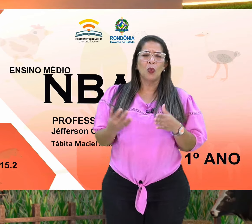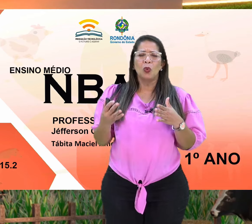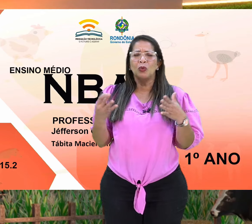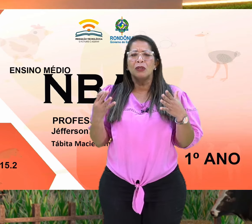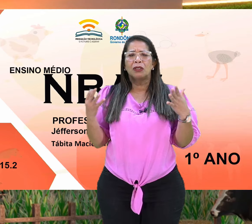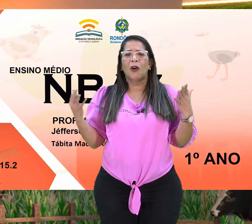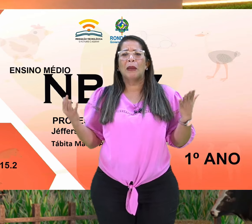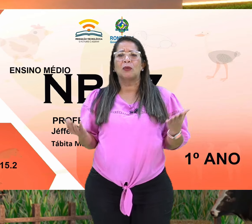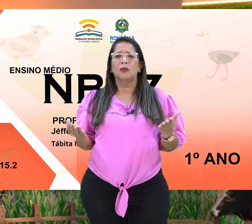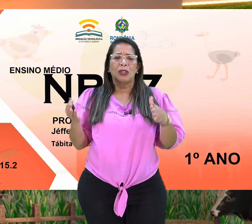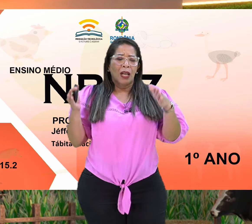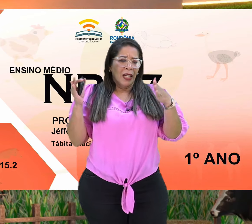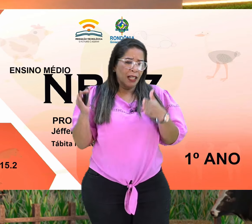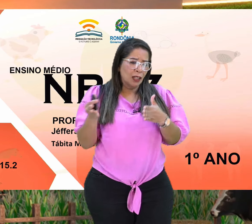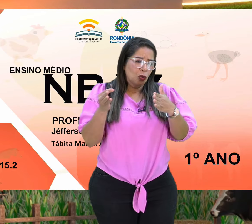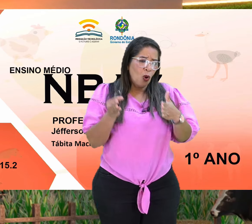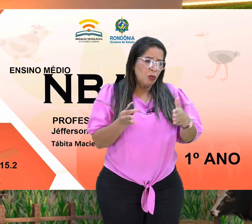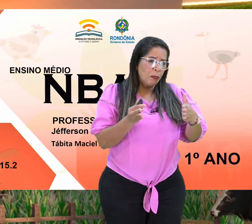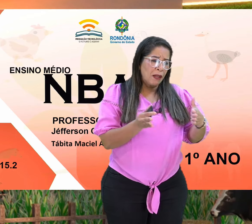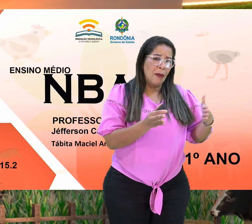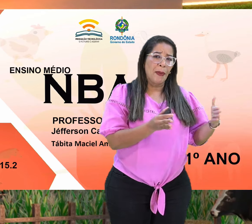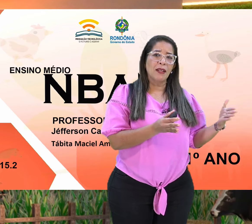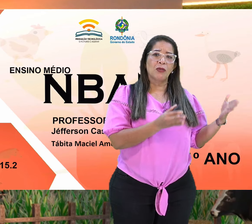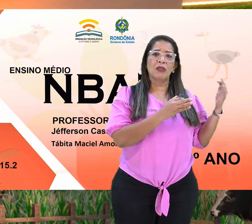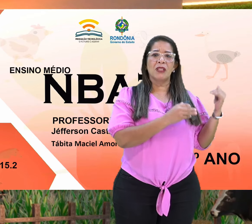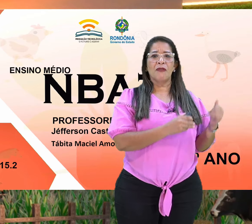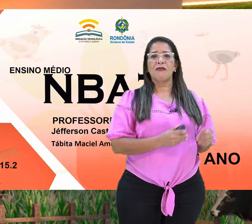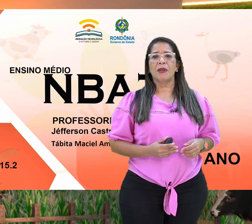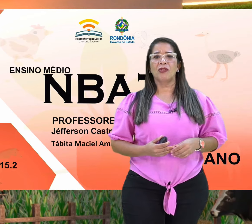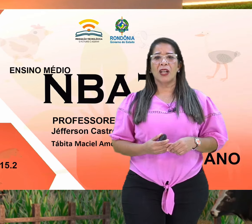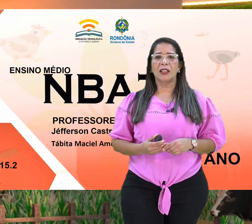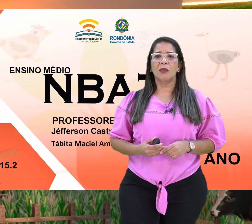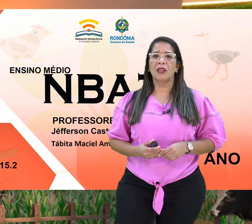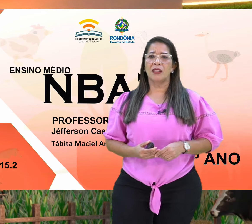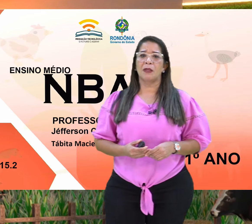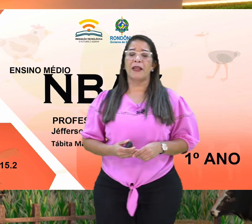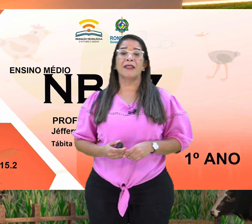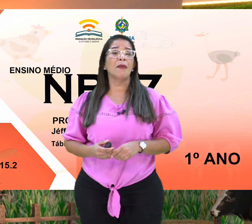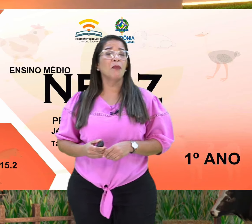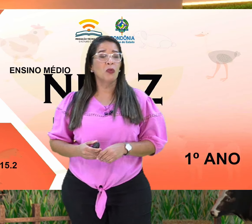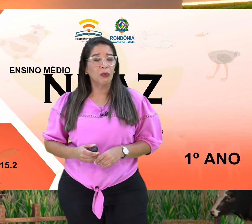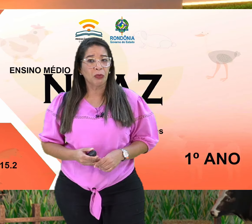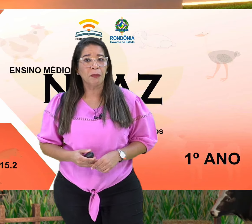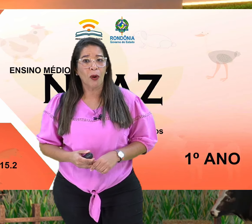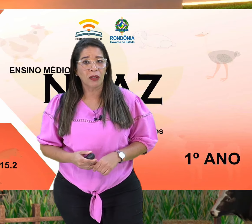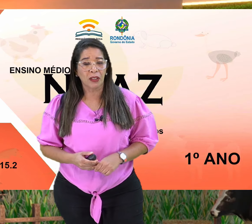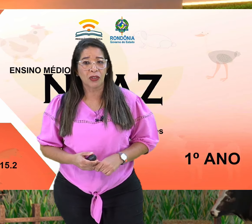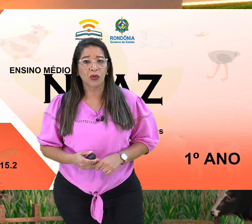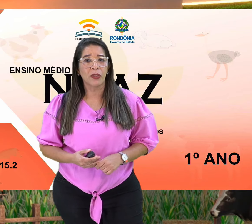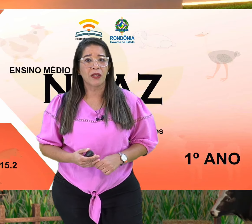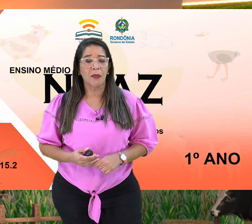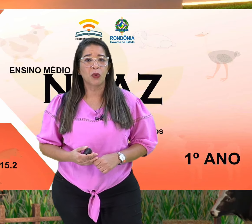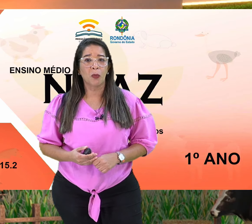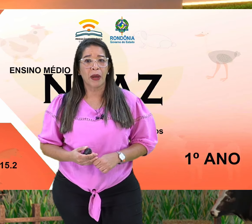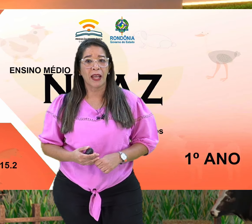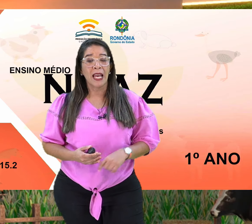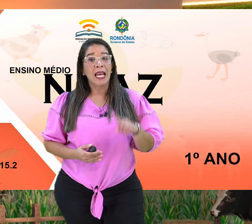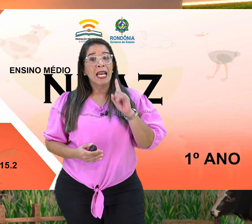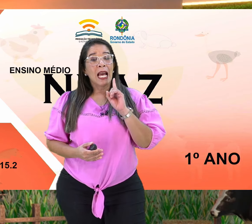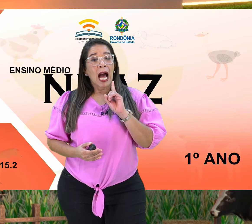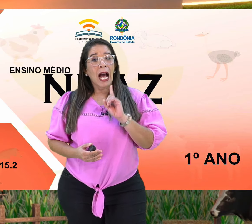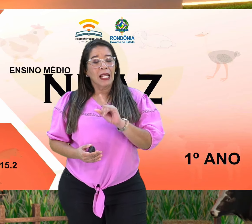manejo, todas as informações e todo o passo a passo no desenvolvimento de cada uma dessas espécies. É muito importante conhecer